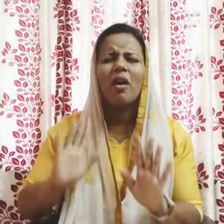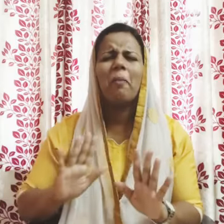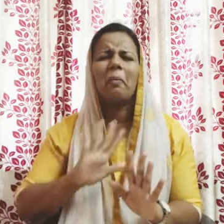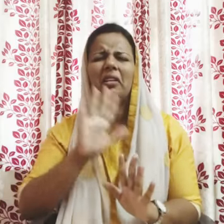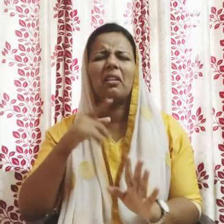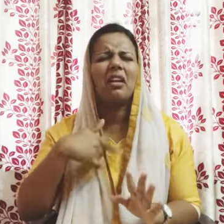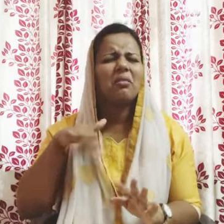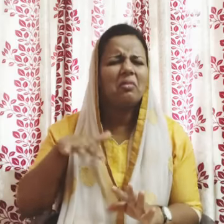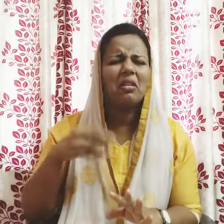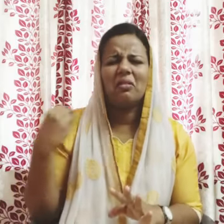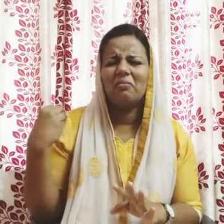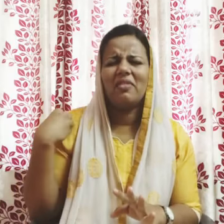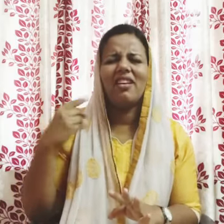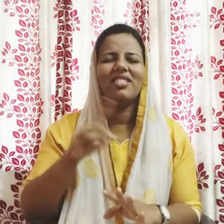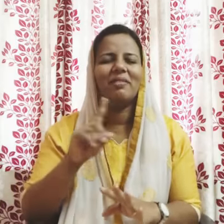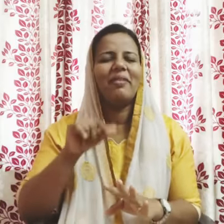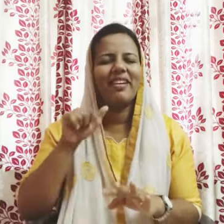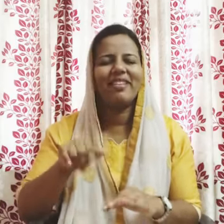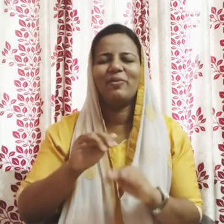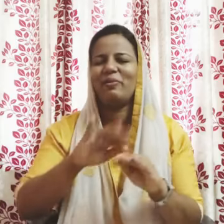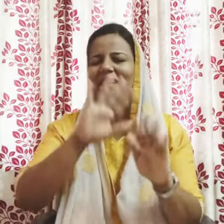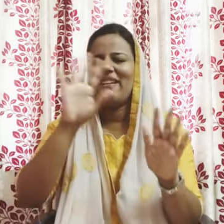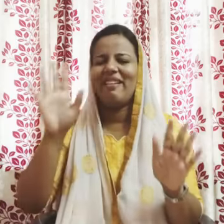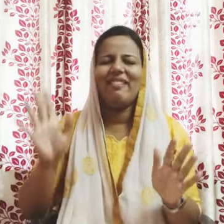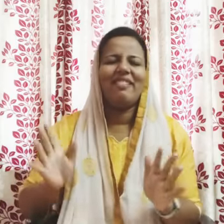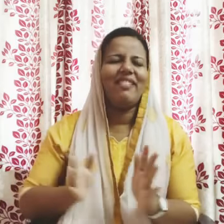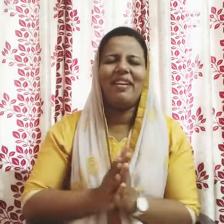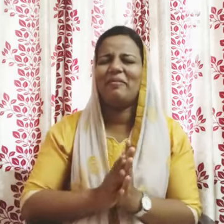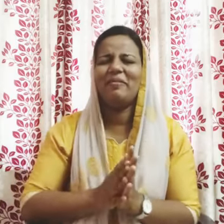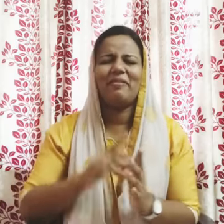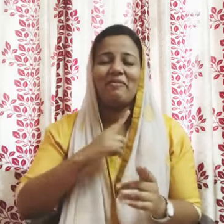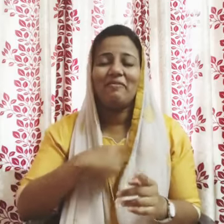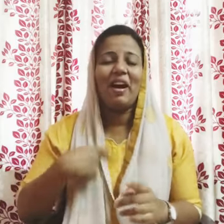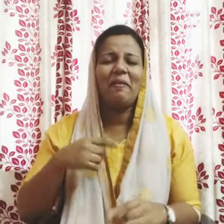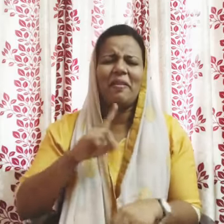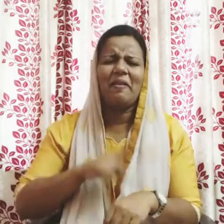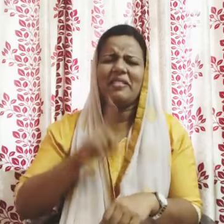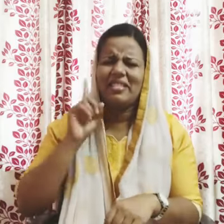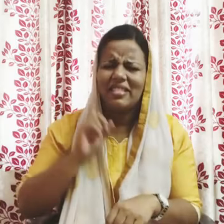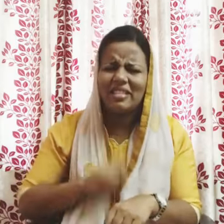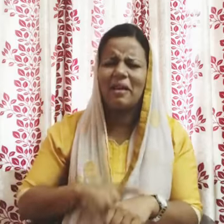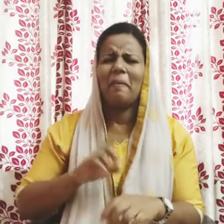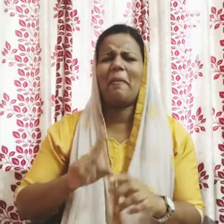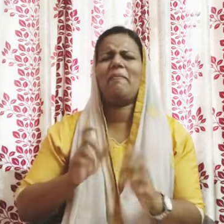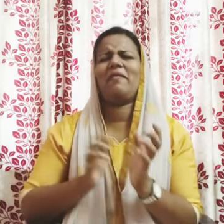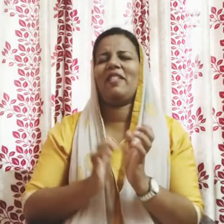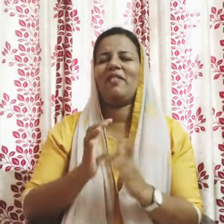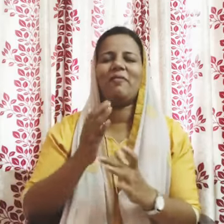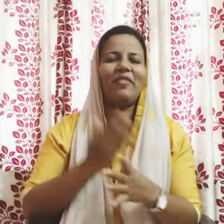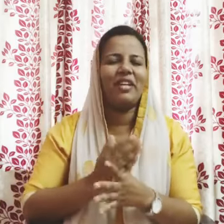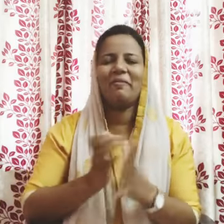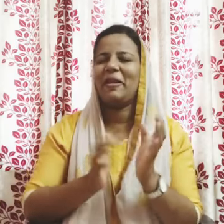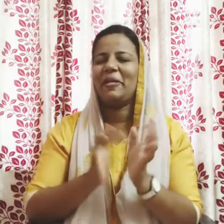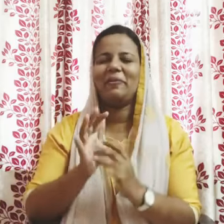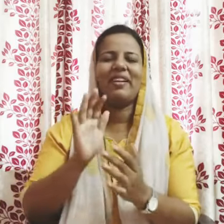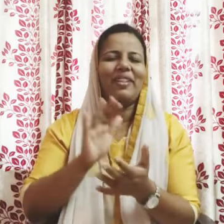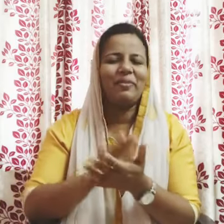വിവാഹം നടക്കാതിരിക്കുന്ന കുഞ്ഞുങ്ങൾക്ക് വേണ്ടി പ്രാർത്ഥിക്കുന്നു. ആമേൻ. യേശുവിന്റെ നാമത്തിൽ അവരുടെ വിവാഹം തക്ക സമയത്ത് നടക്കട്ടെ. കർത്താവിന്റെ കരം ഇന്ന് പകൽക്കാലം